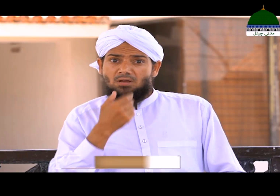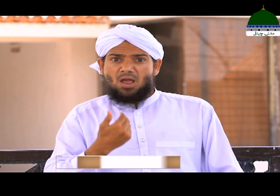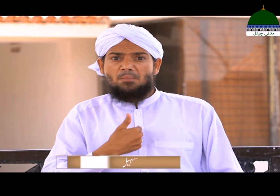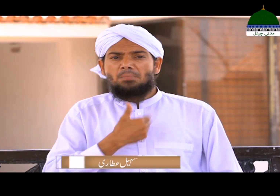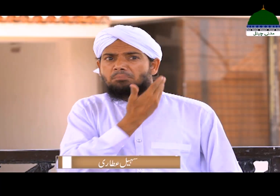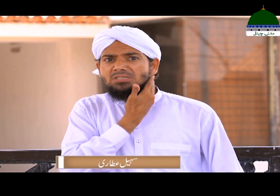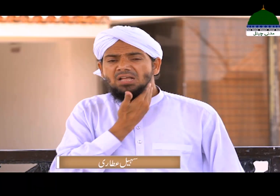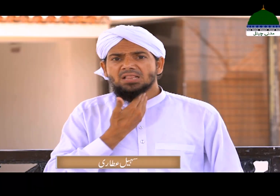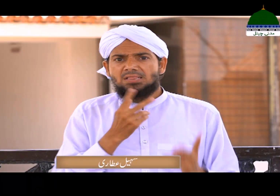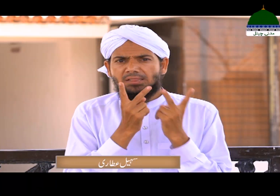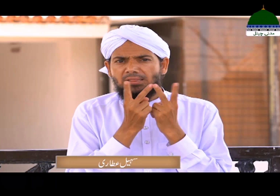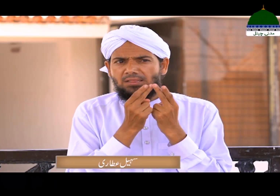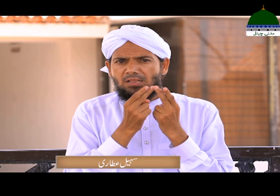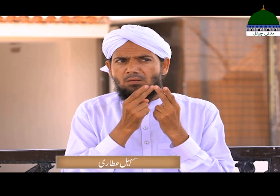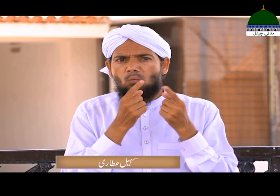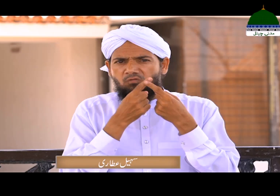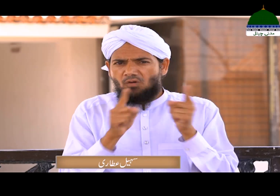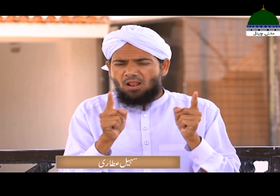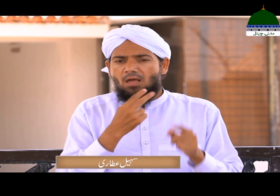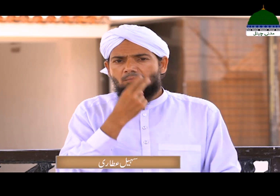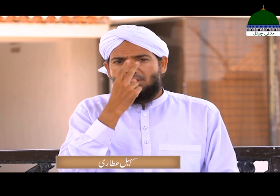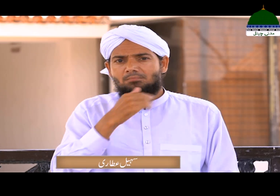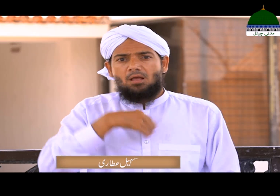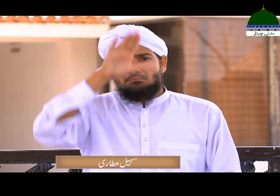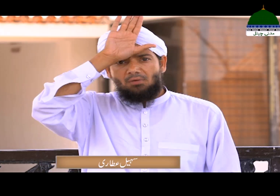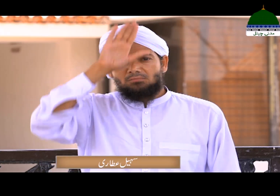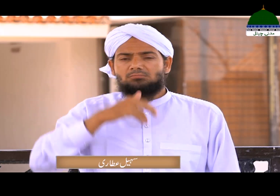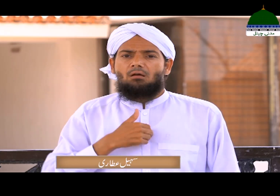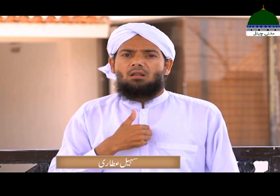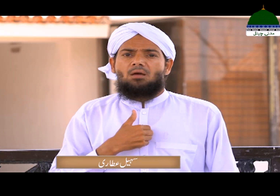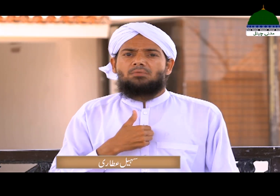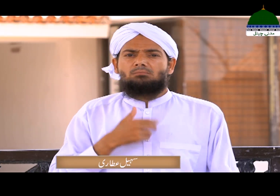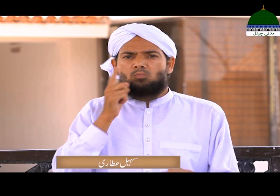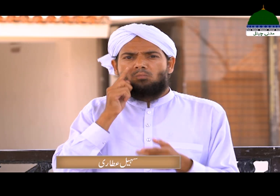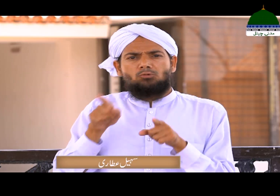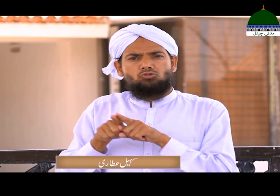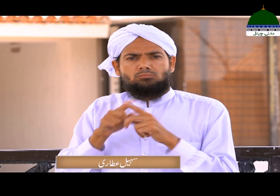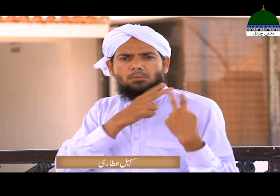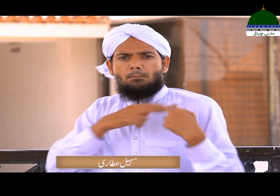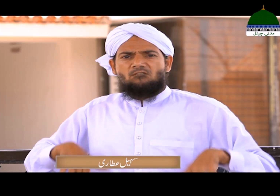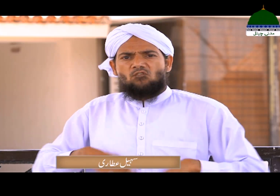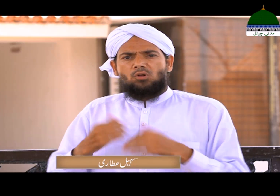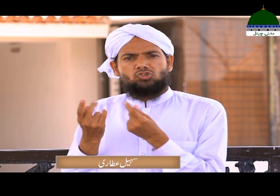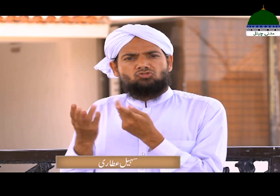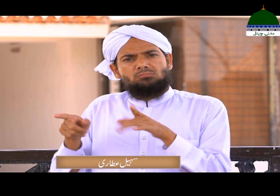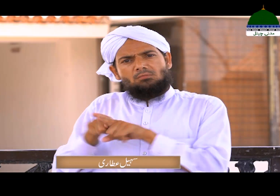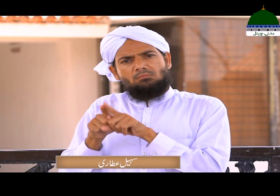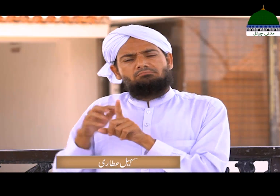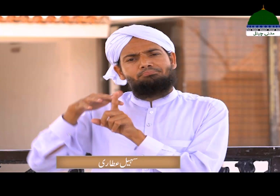یہ میری خواہش کے مطابق بنا ہے یا نہیں۔ بادشاہ نے اپنے چند سپاہیوں کو ساتھ لیا اور محل